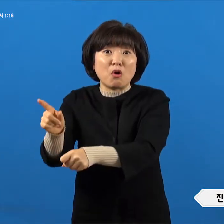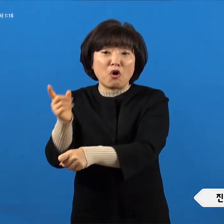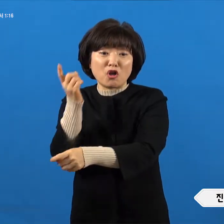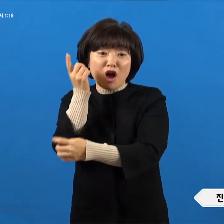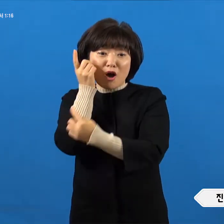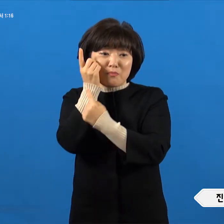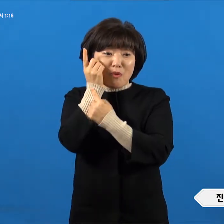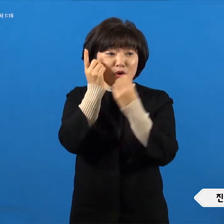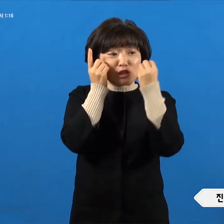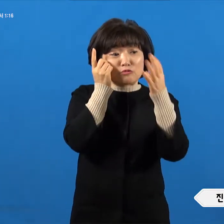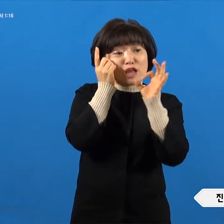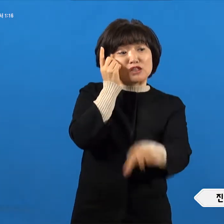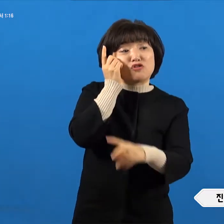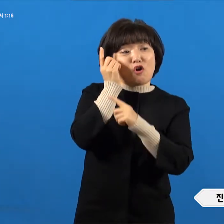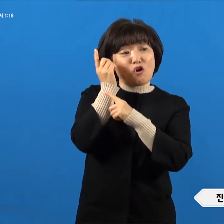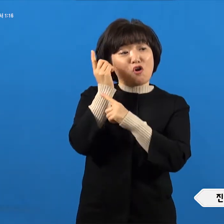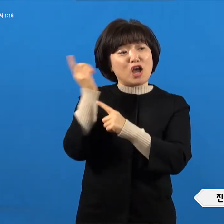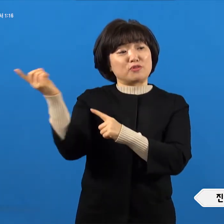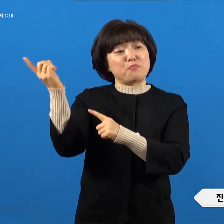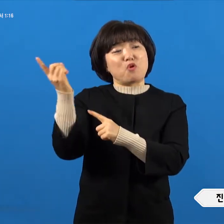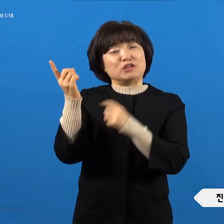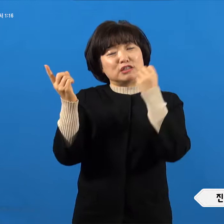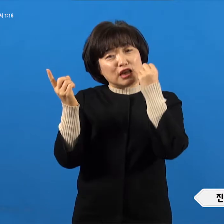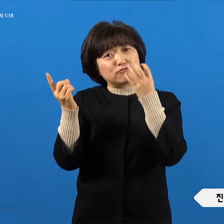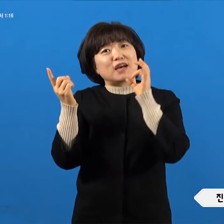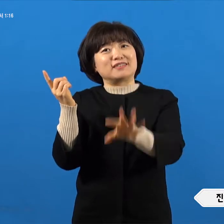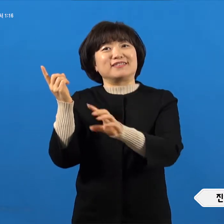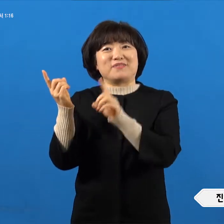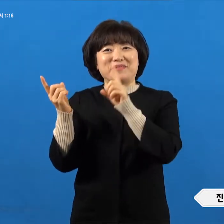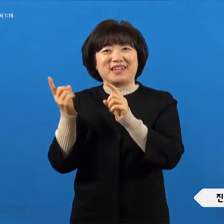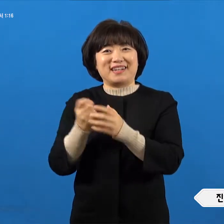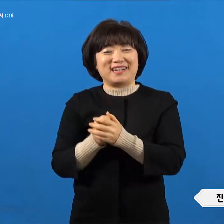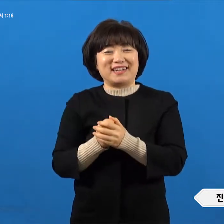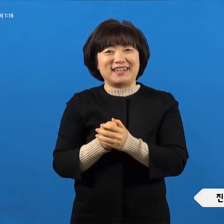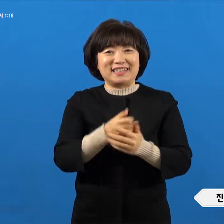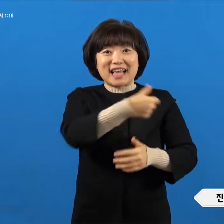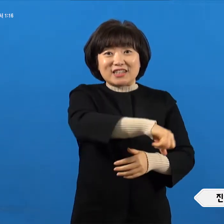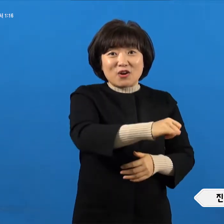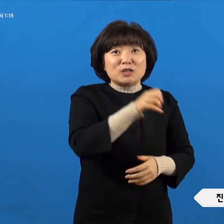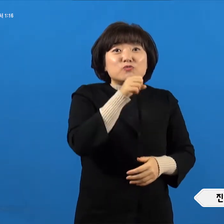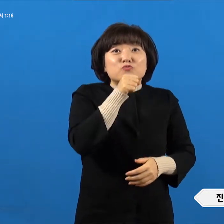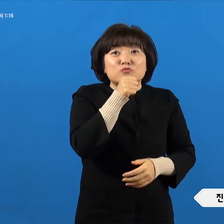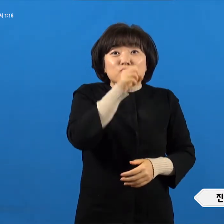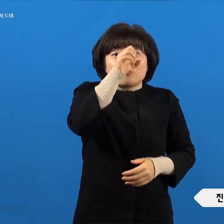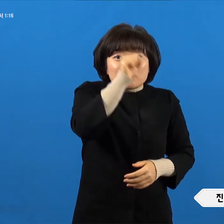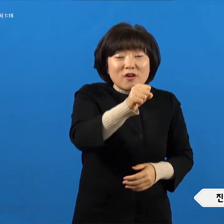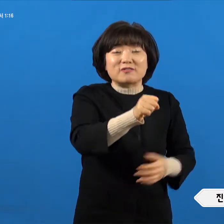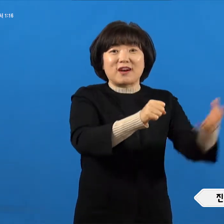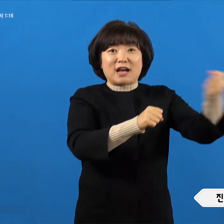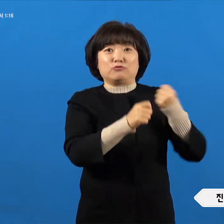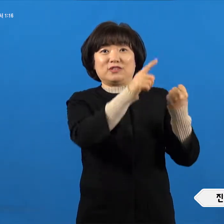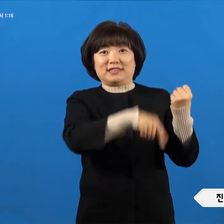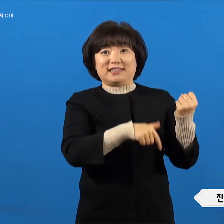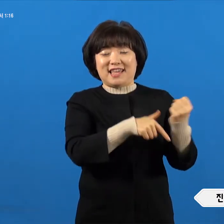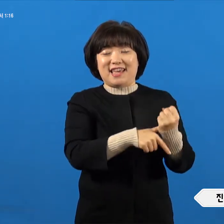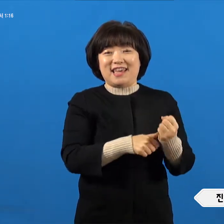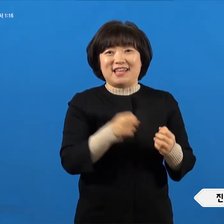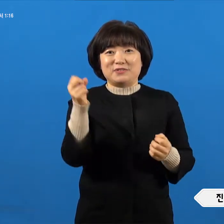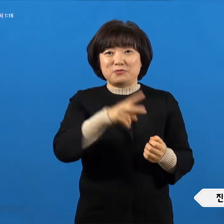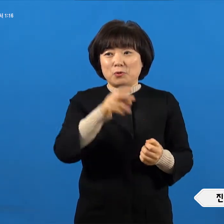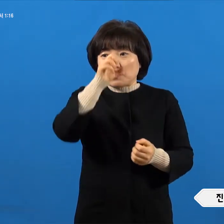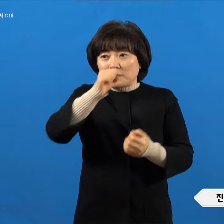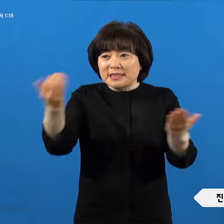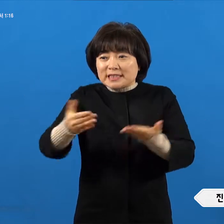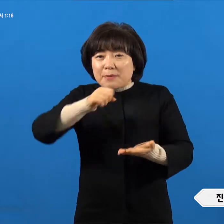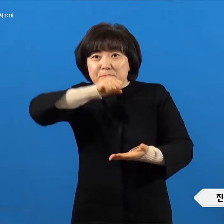전화기 바꿨어라고 이야기하지 않습니까? 자녀들이 좋은 성적을 받았을 때, 좋은 직장을 가졌을 때 우리는